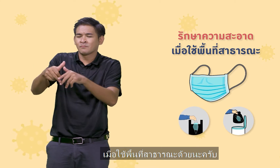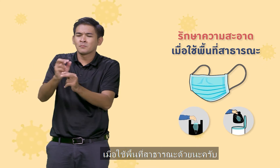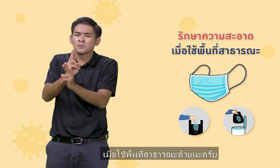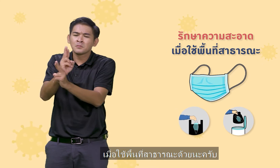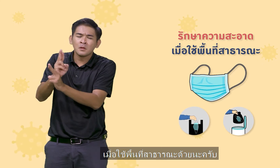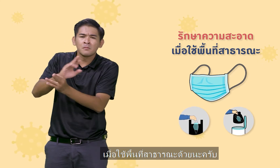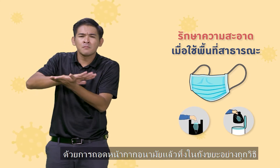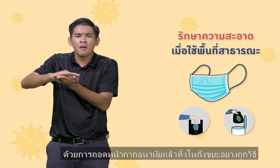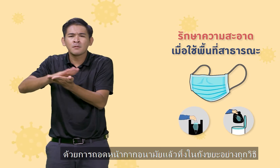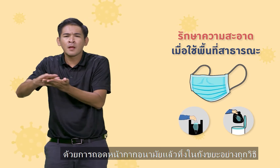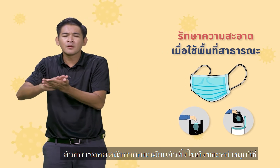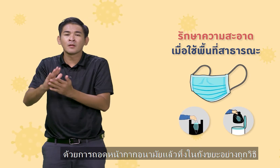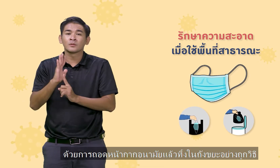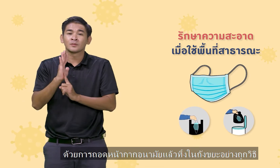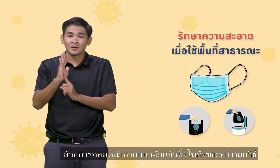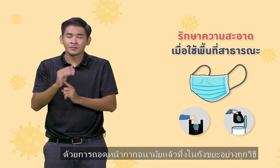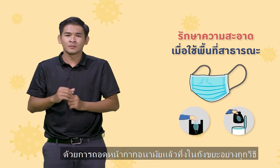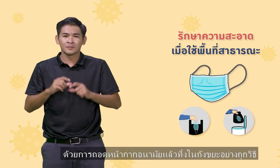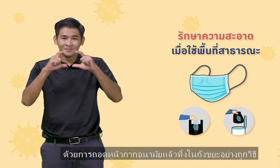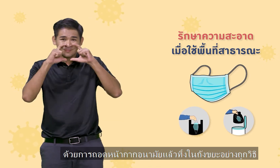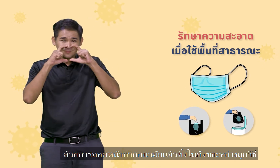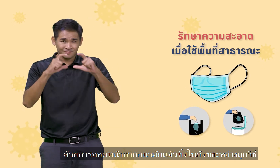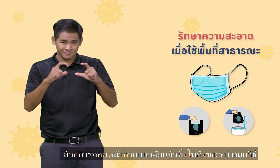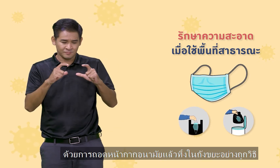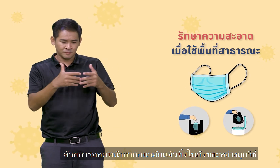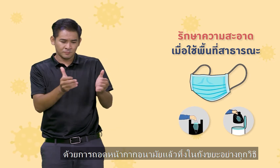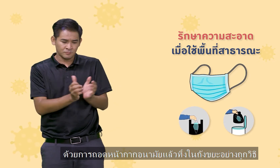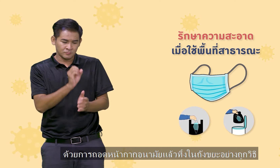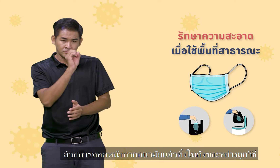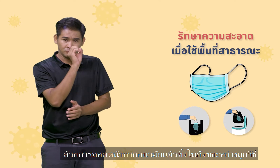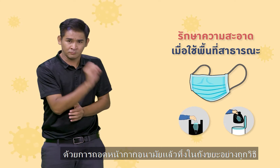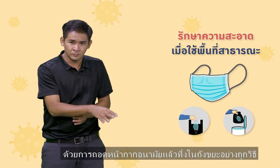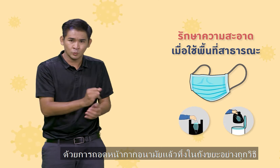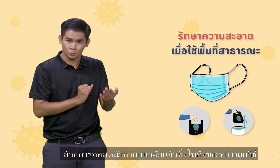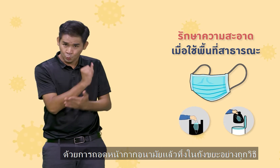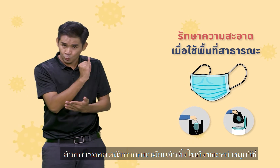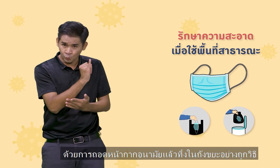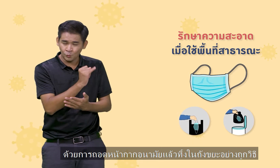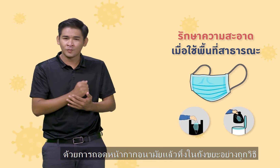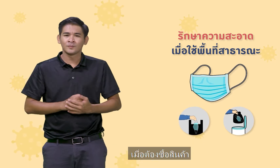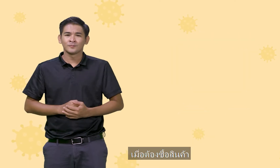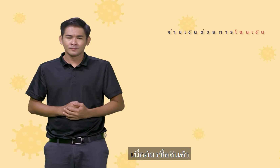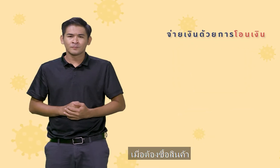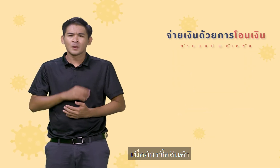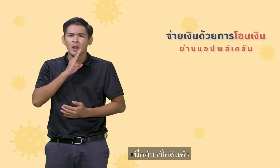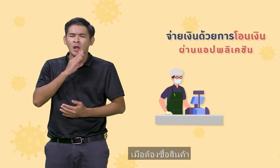ะครับด้วยการถอดหน้ากากอนามัยแล้วทิ้งในถังขยะอย่างถูกวิธีเมื่อต้องการซื้อสินค้